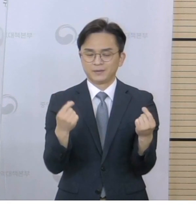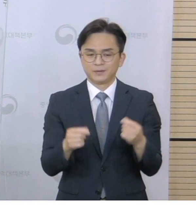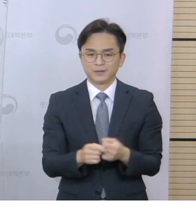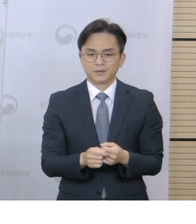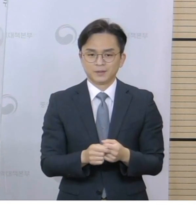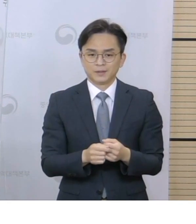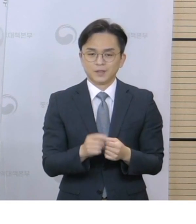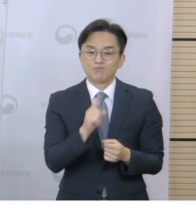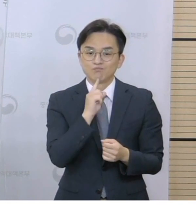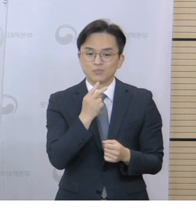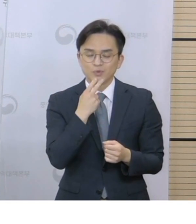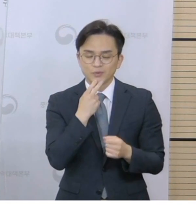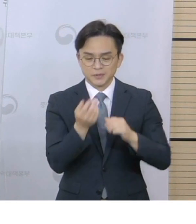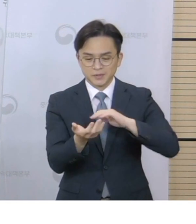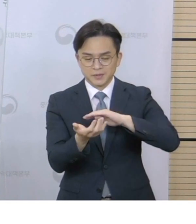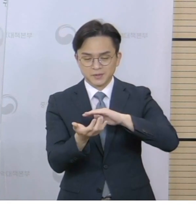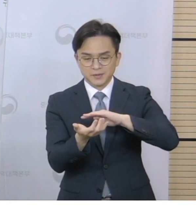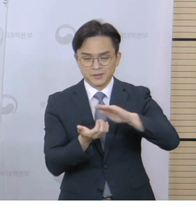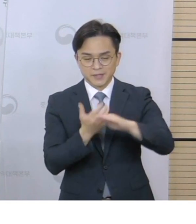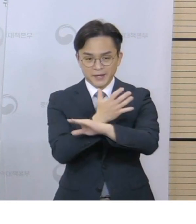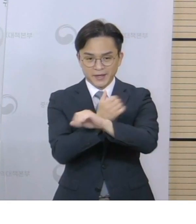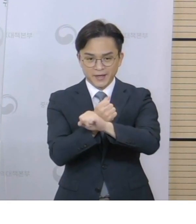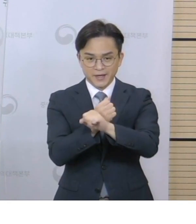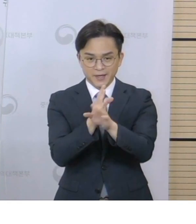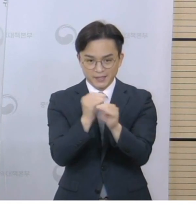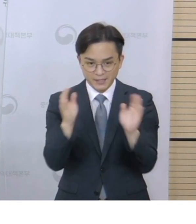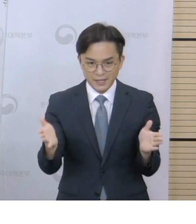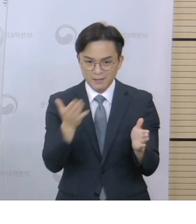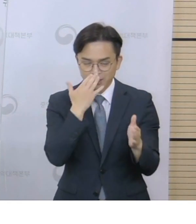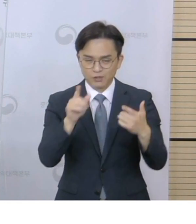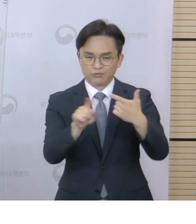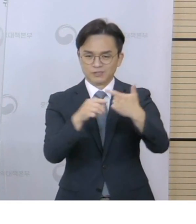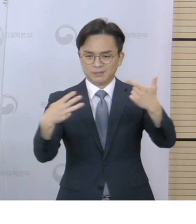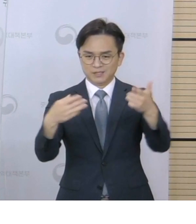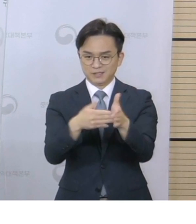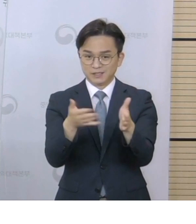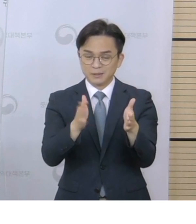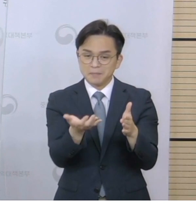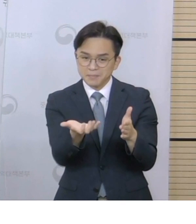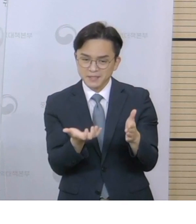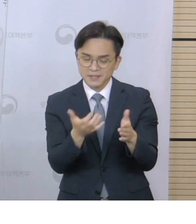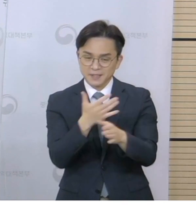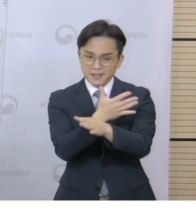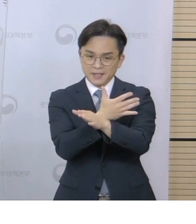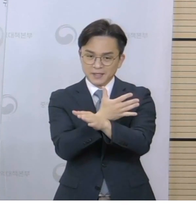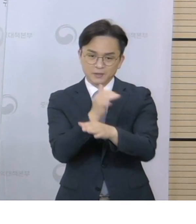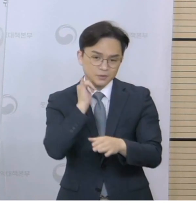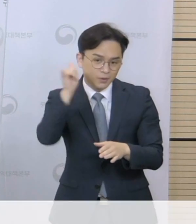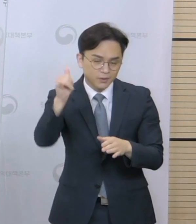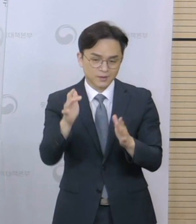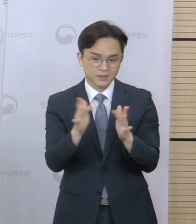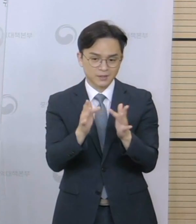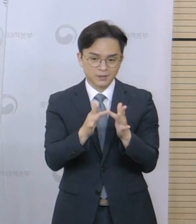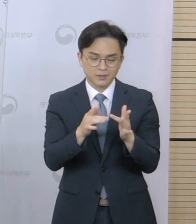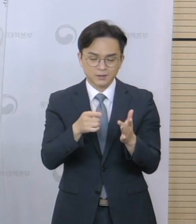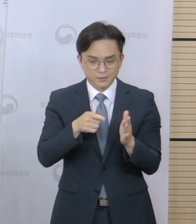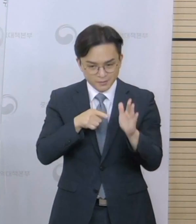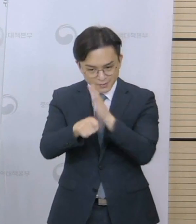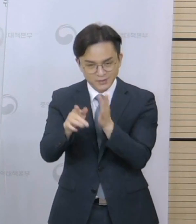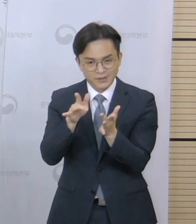가능하지만 가능한 빨리 예약하실 수 록 원하시는 날짜에 접종 하실 수 있습니다